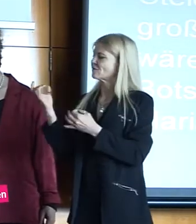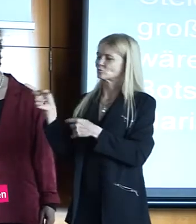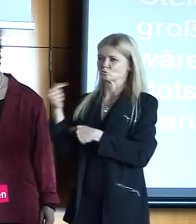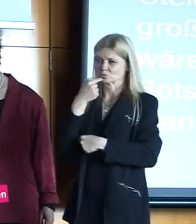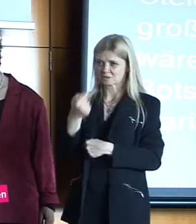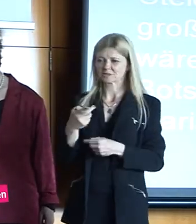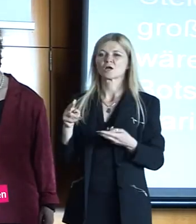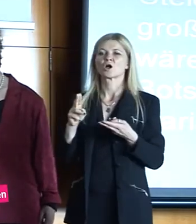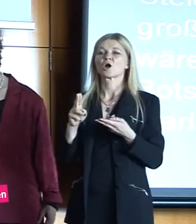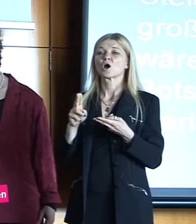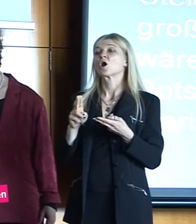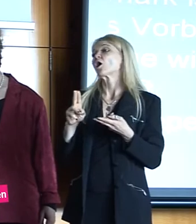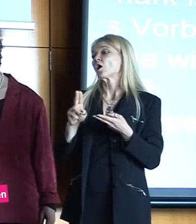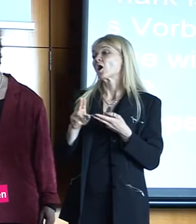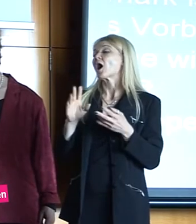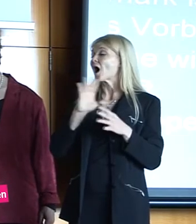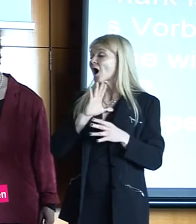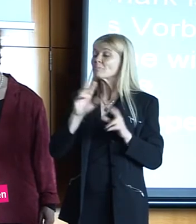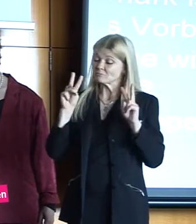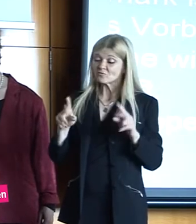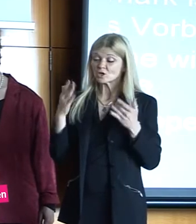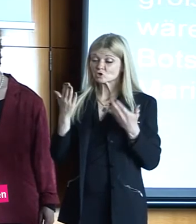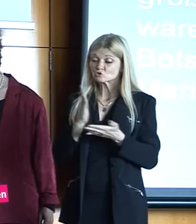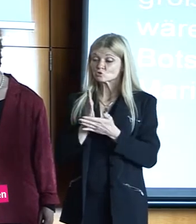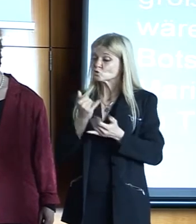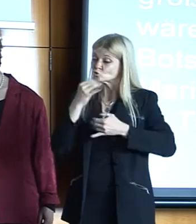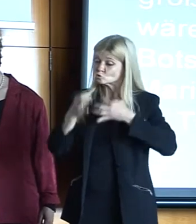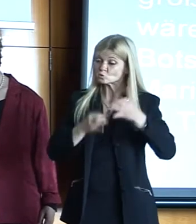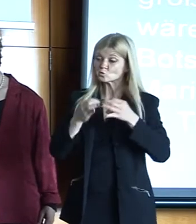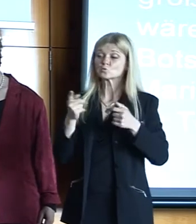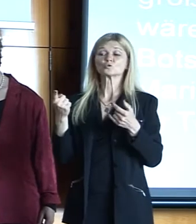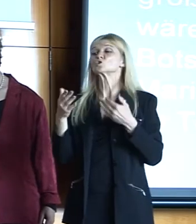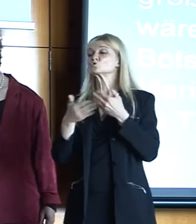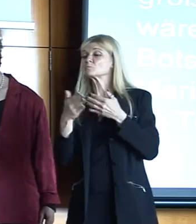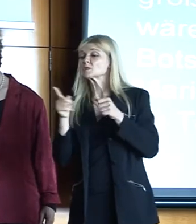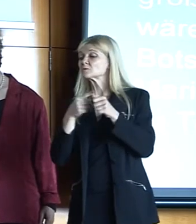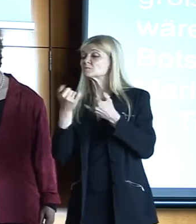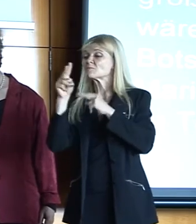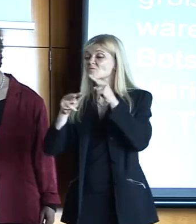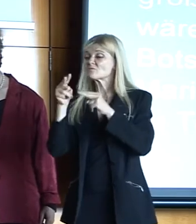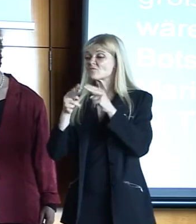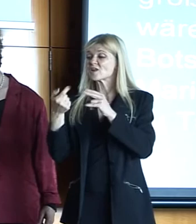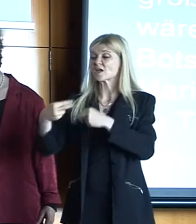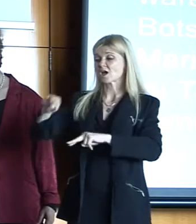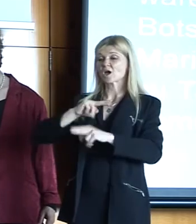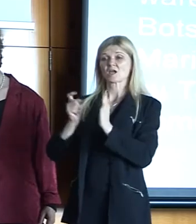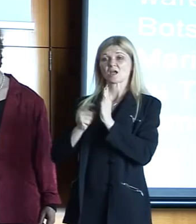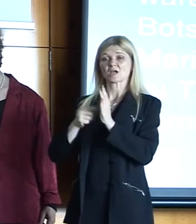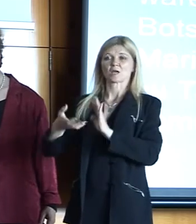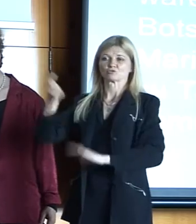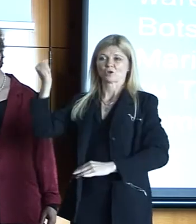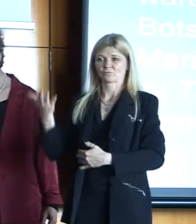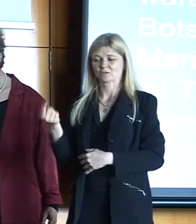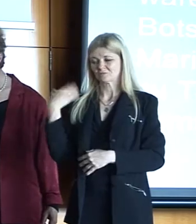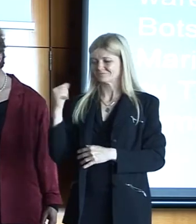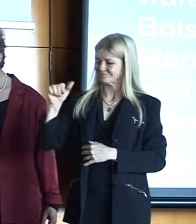schon zu Taten zu kommen, wo es möglich ist, nämlich den Pflegeregress abzuschaffen. Das ist ja wirklich